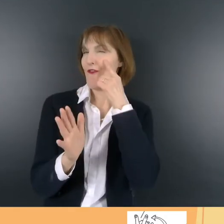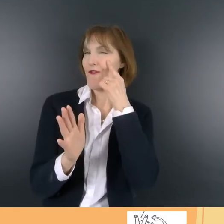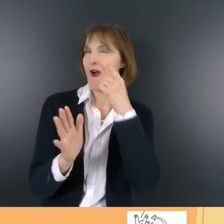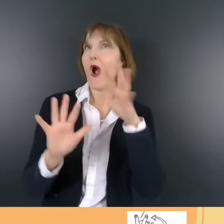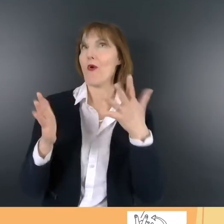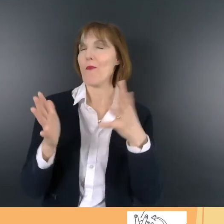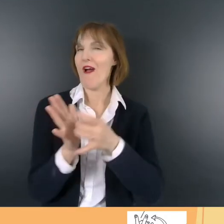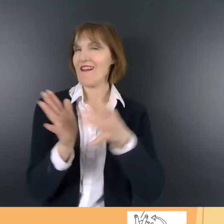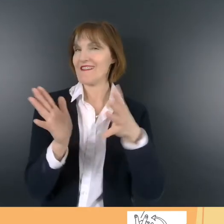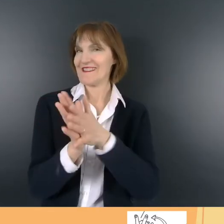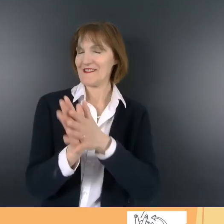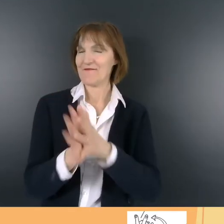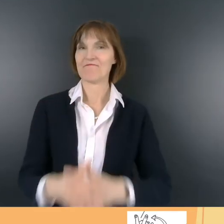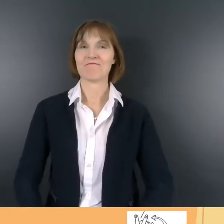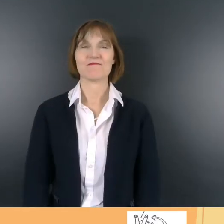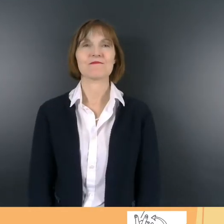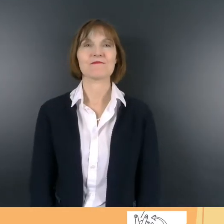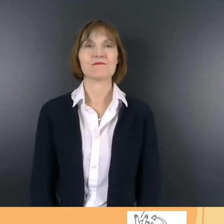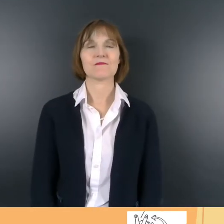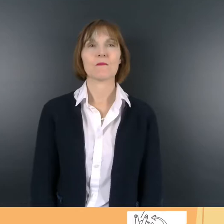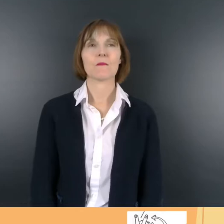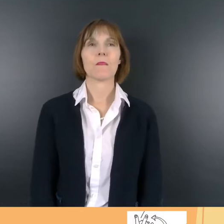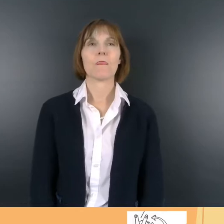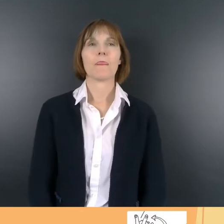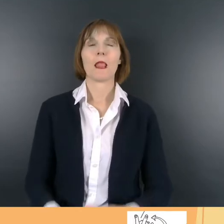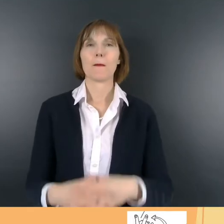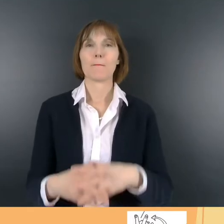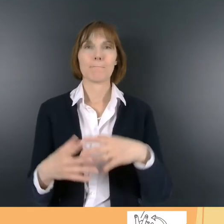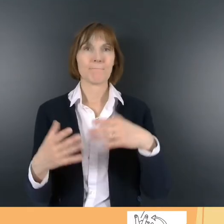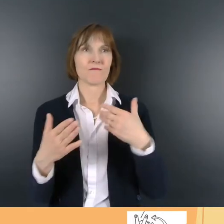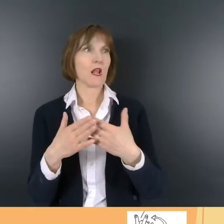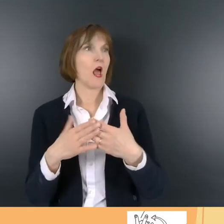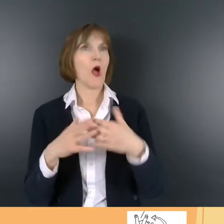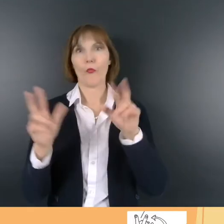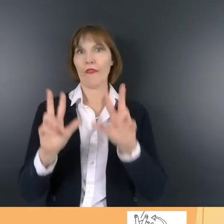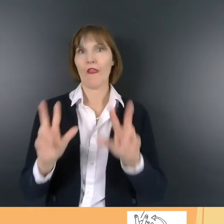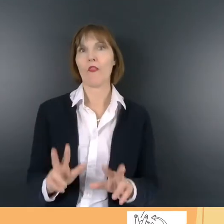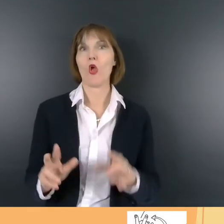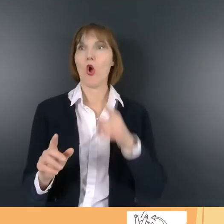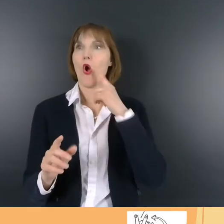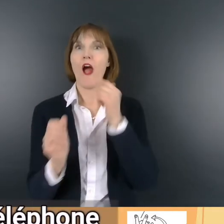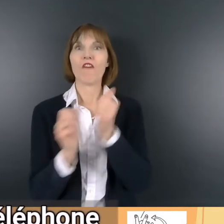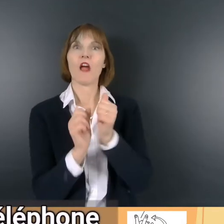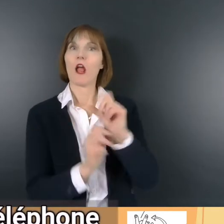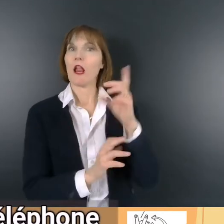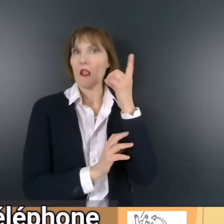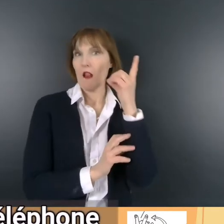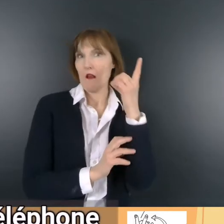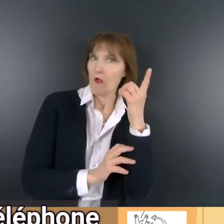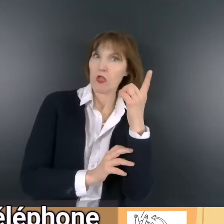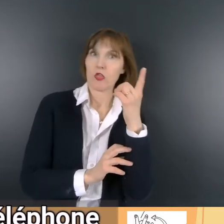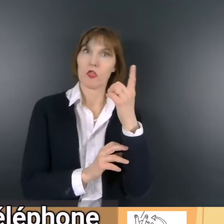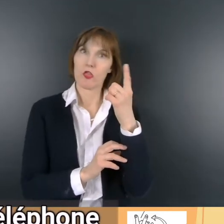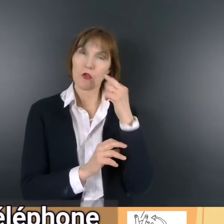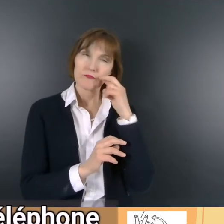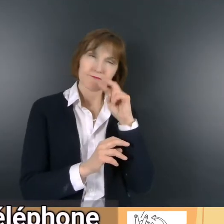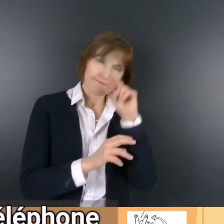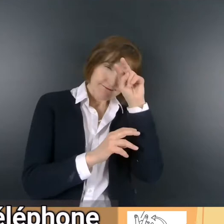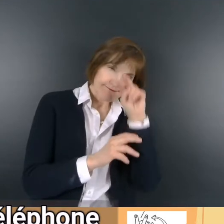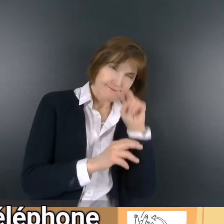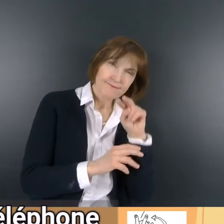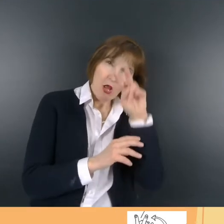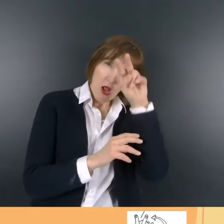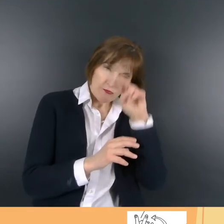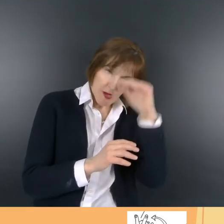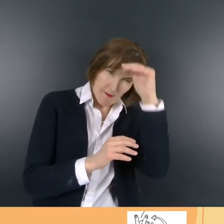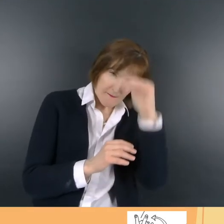comment ça se prend. Pour s'inscrire, il faut cliquer, là, je suis sur un ordinateur, mais pour un mobile, un téléphone mobile, c'est